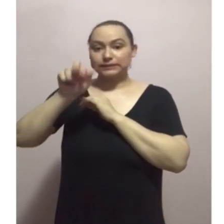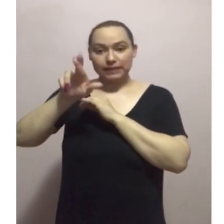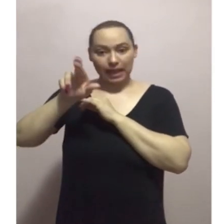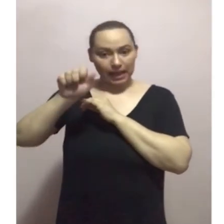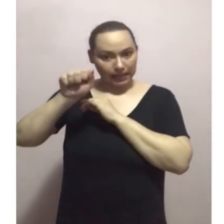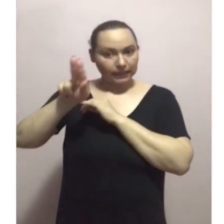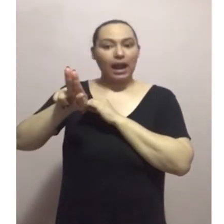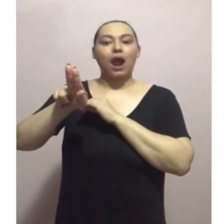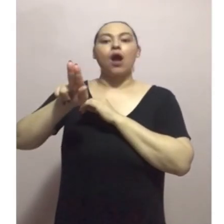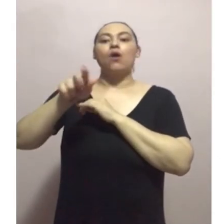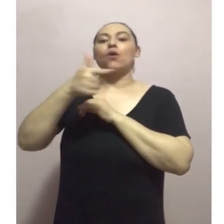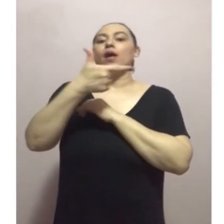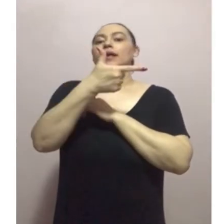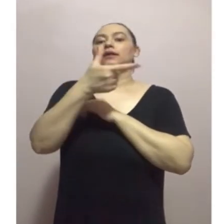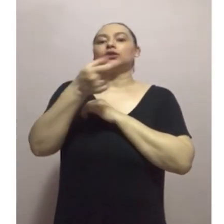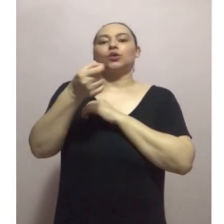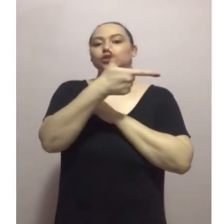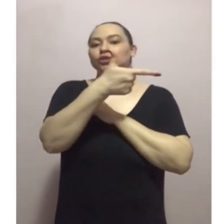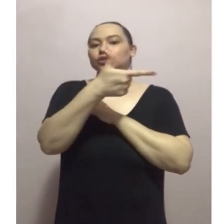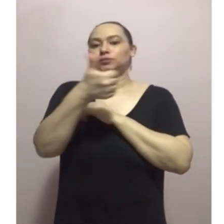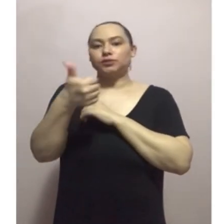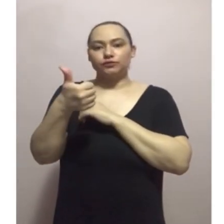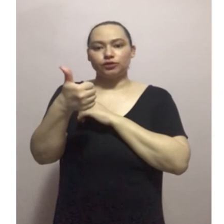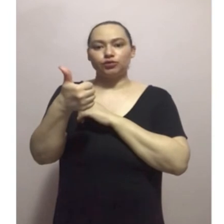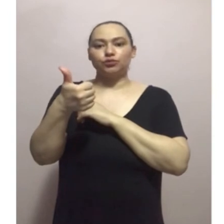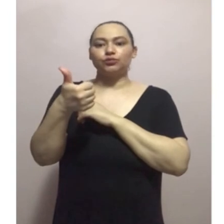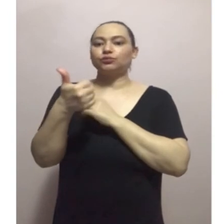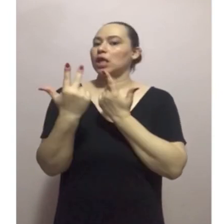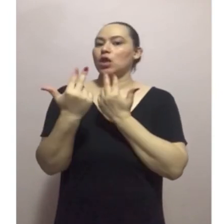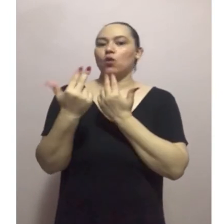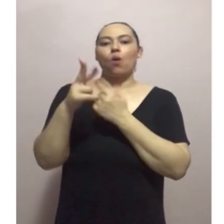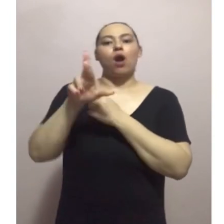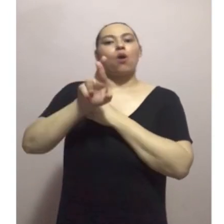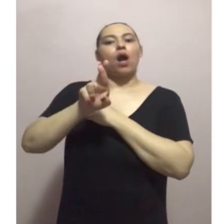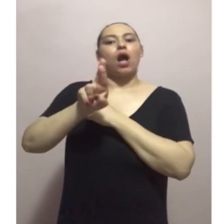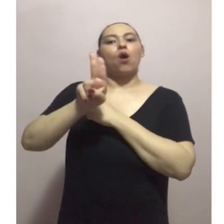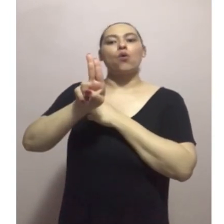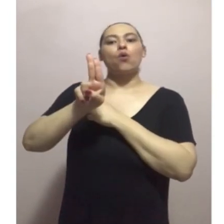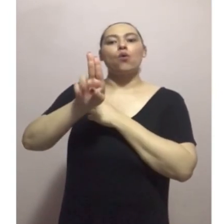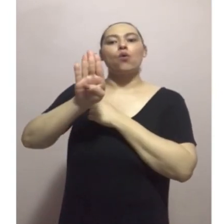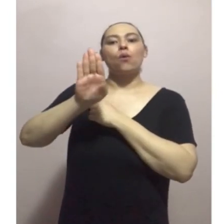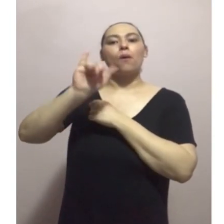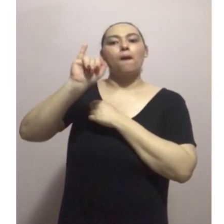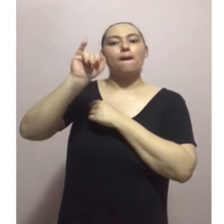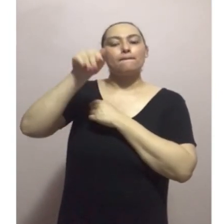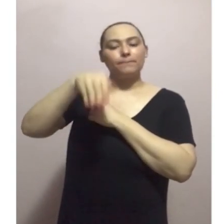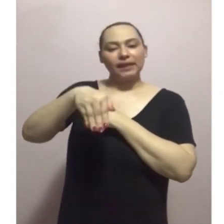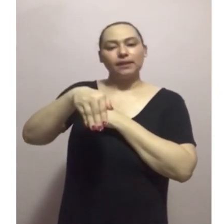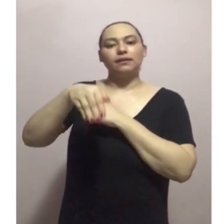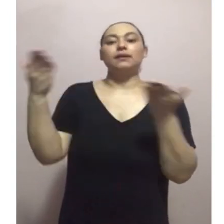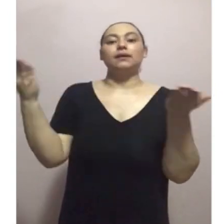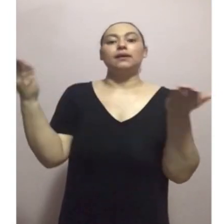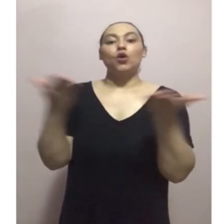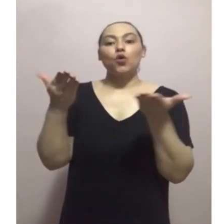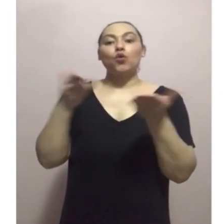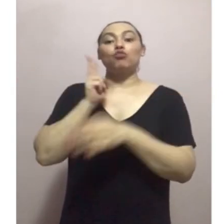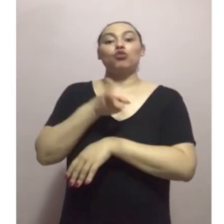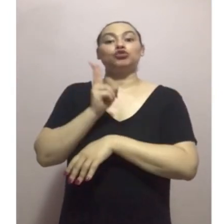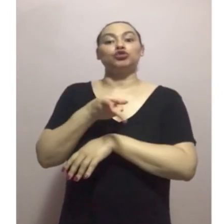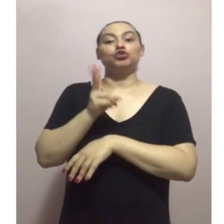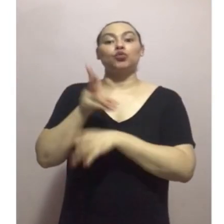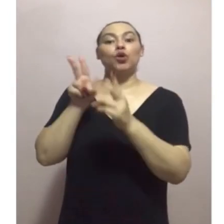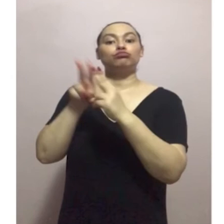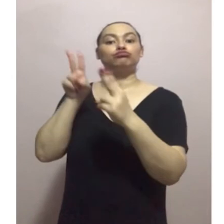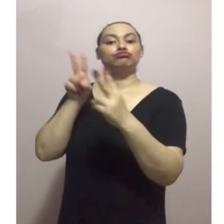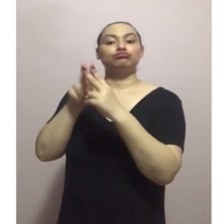pessoas. A Sarau em 2021, como a Rubim, ela continua no digital? Você